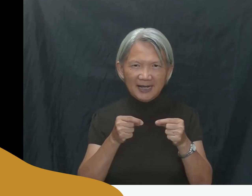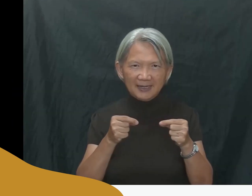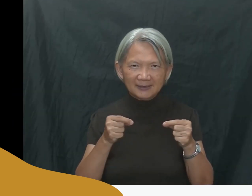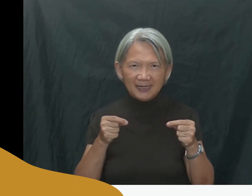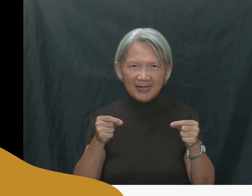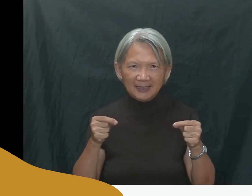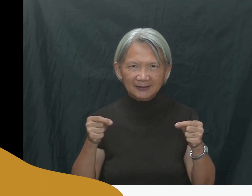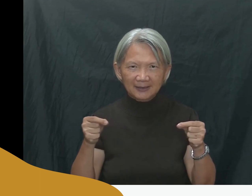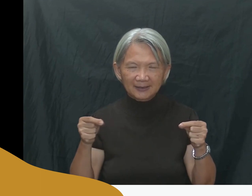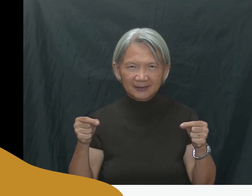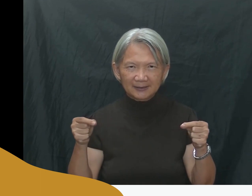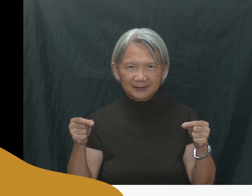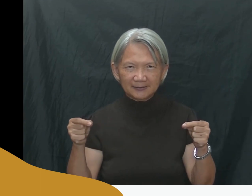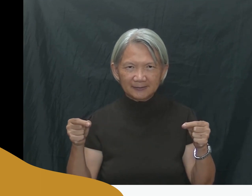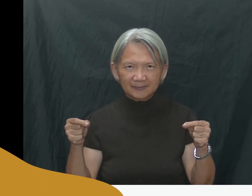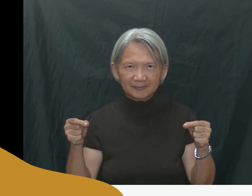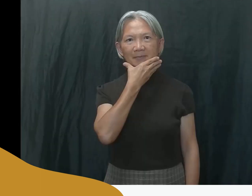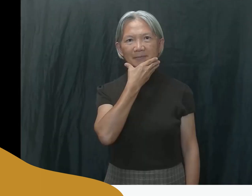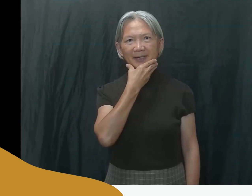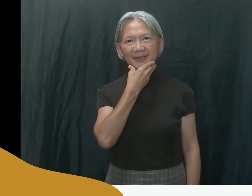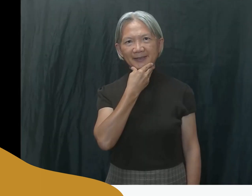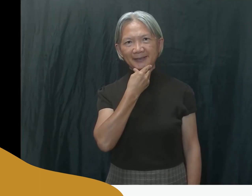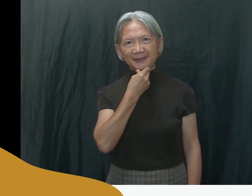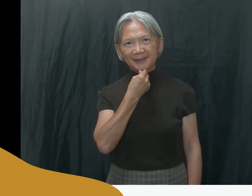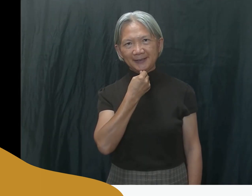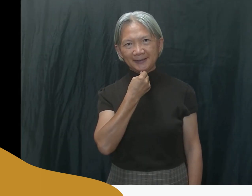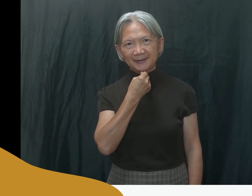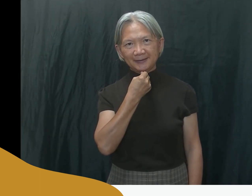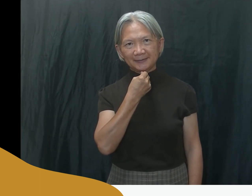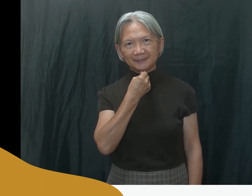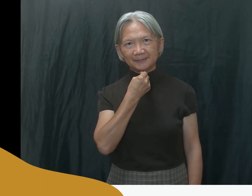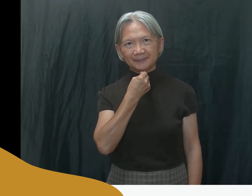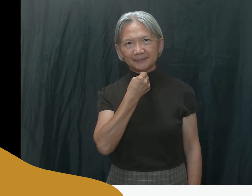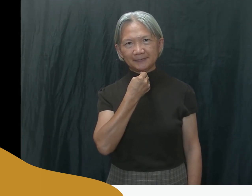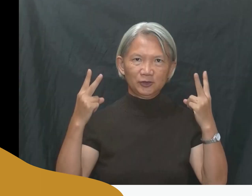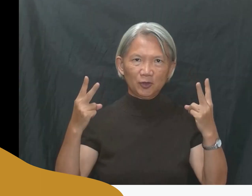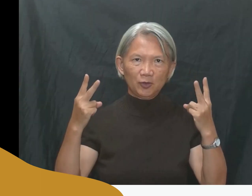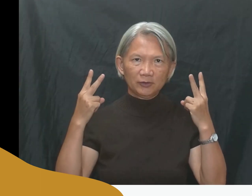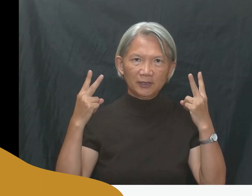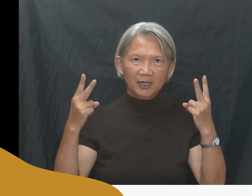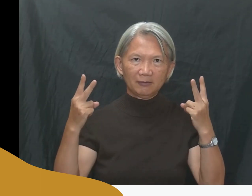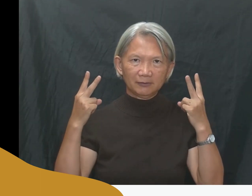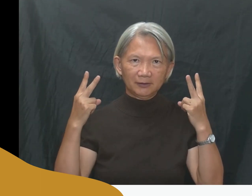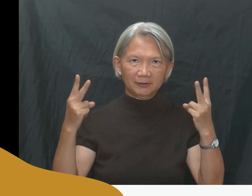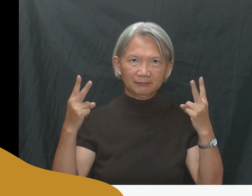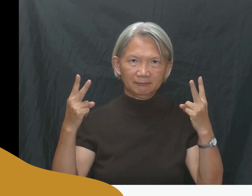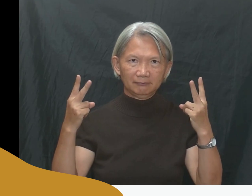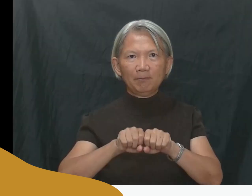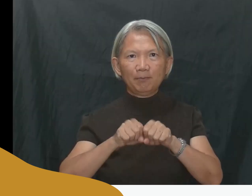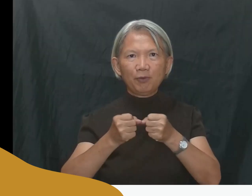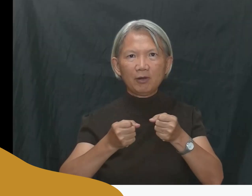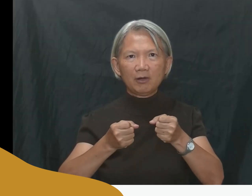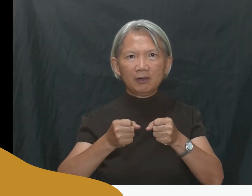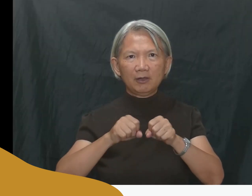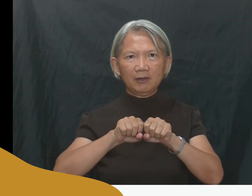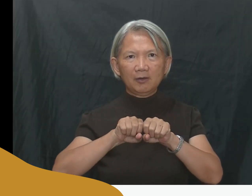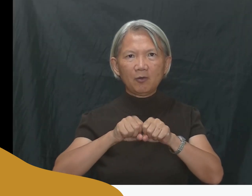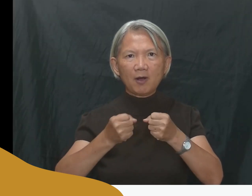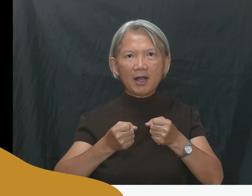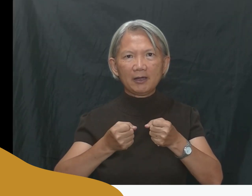长长的，美丽的，重要的，破了，坏